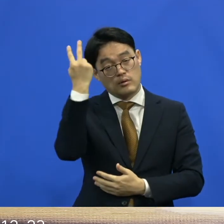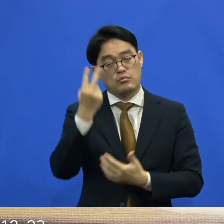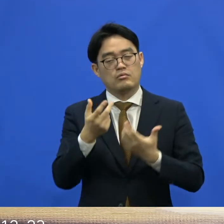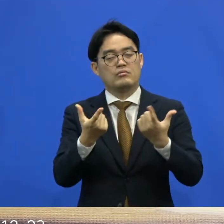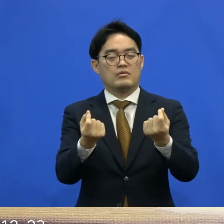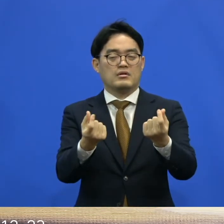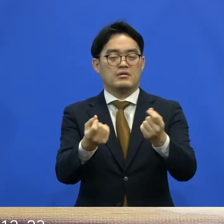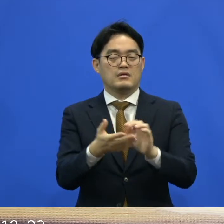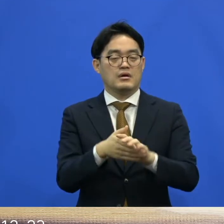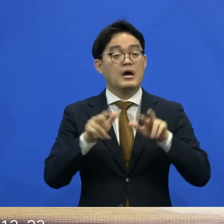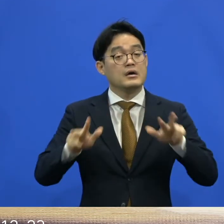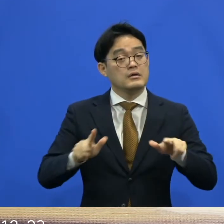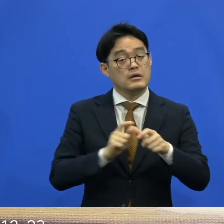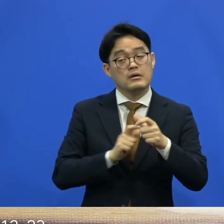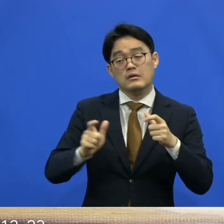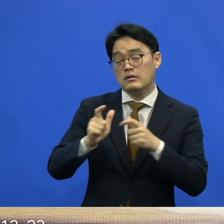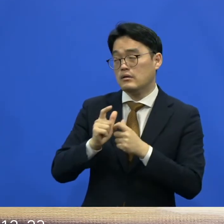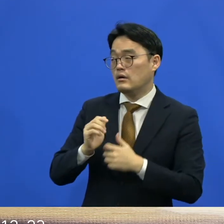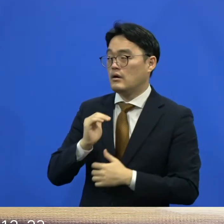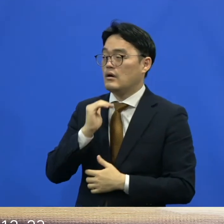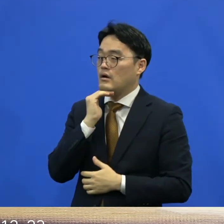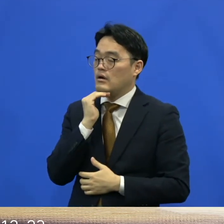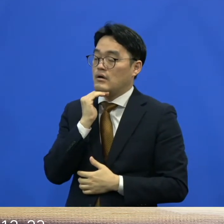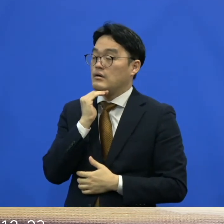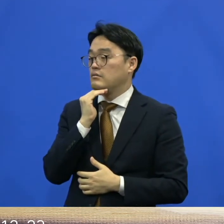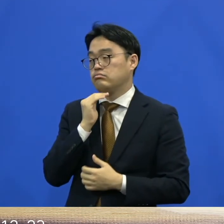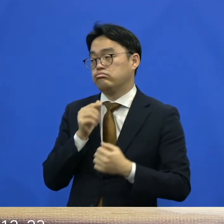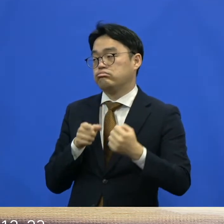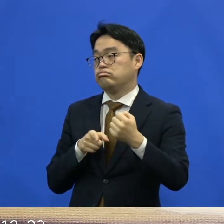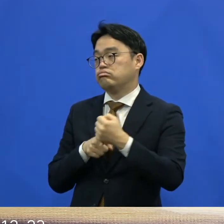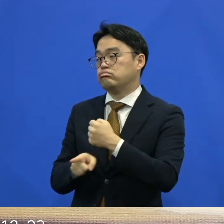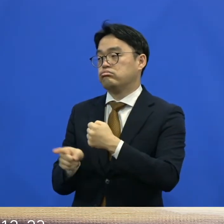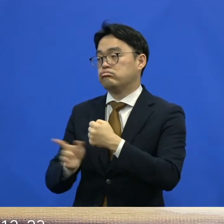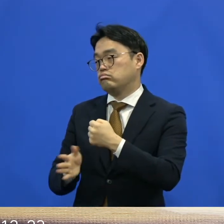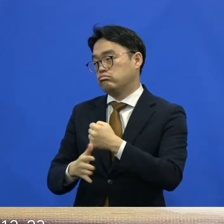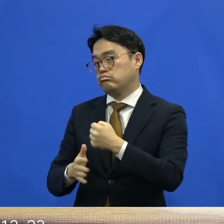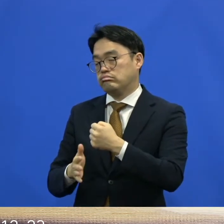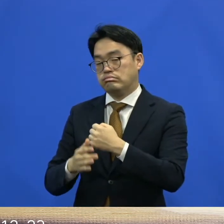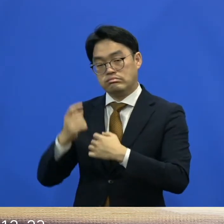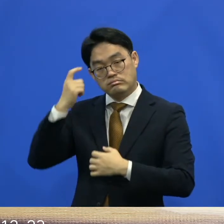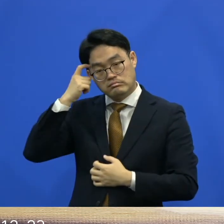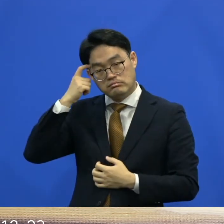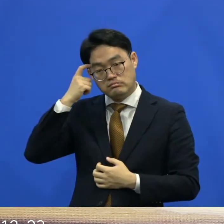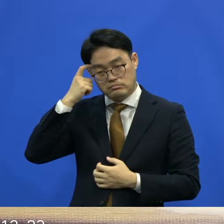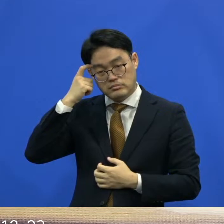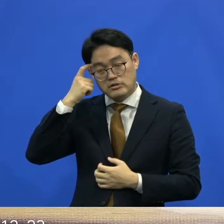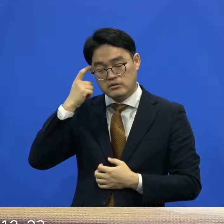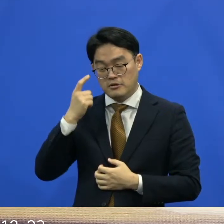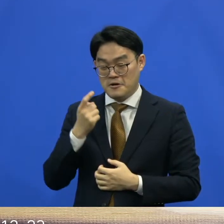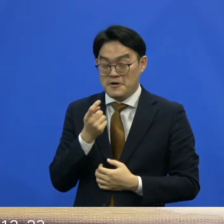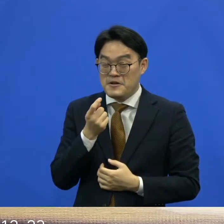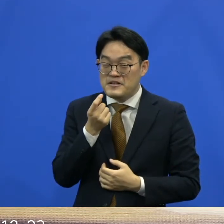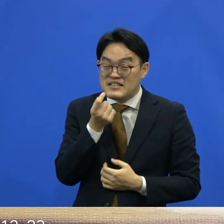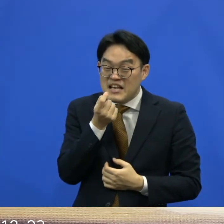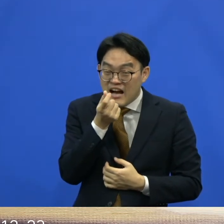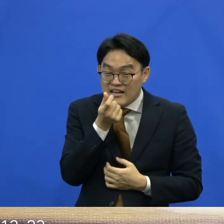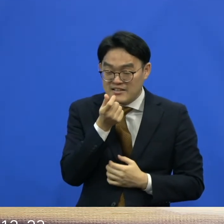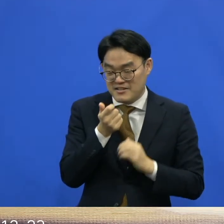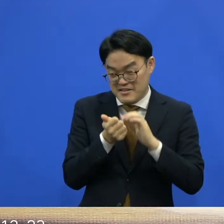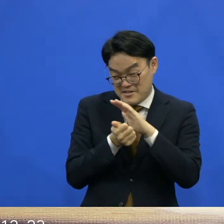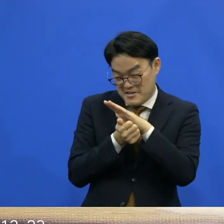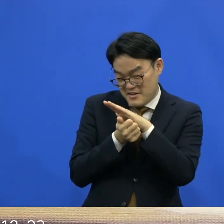더 이상 기다린다는 것은 의미가 없다는 걸 알게 됩니다. 작은 희망의